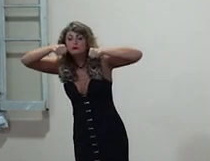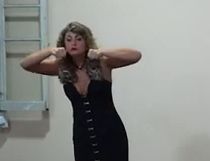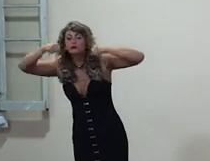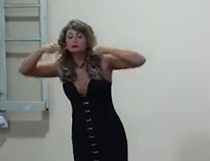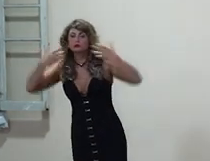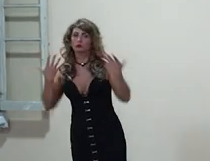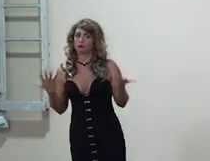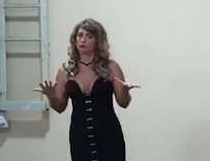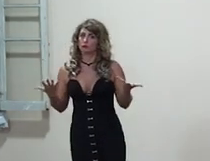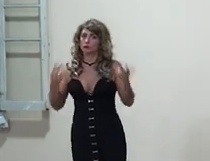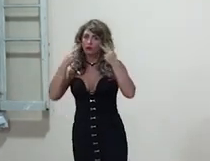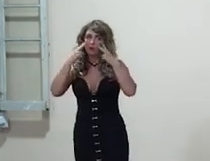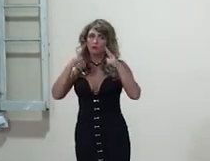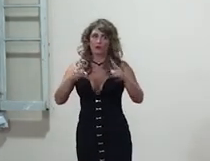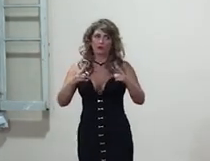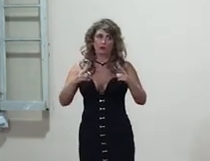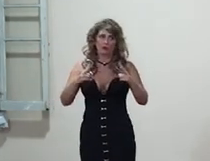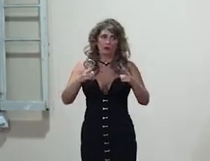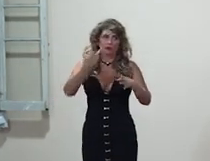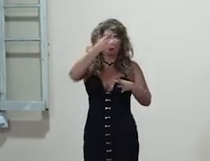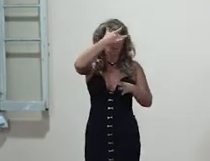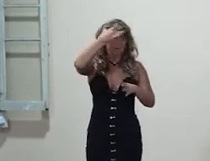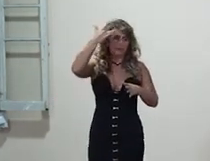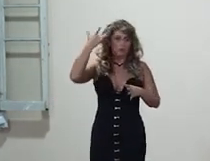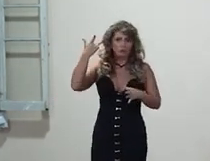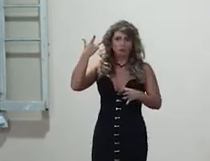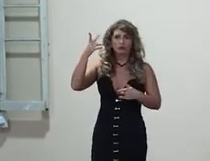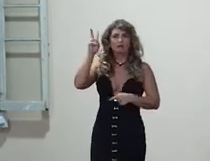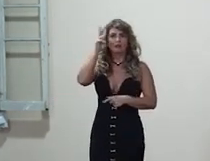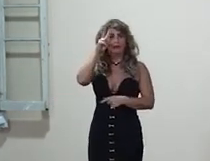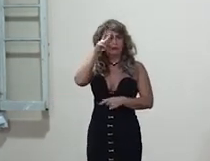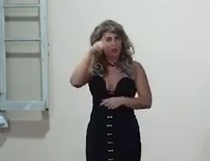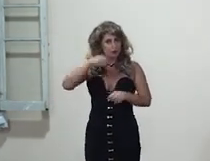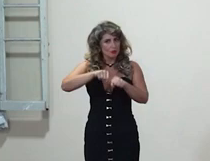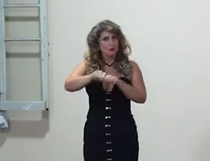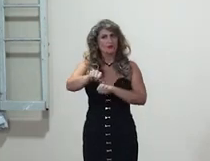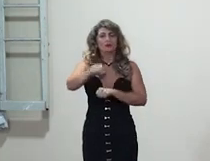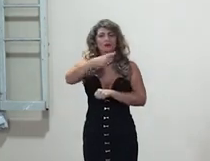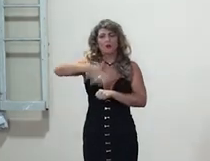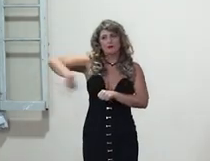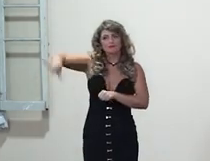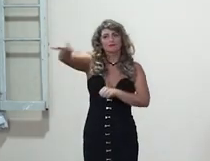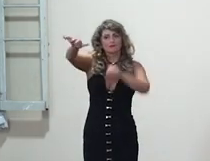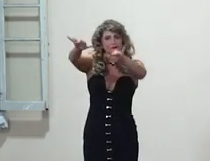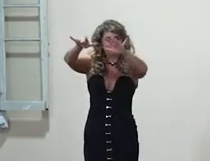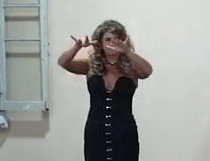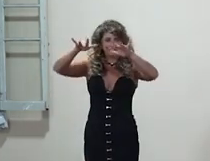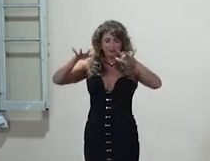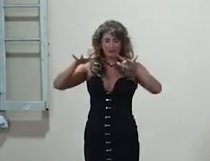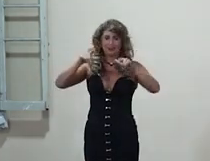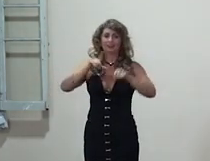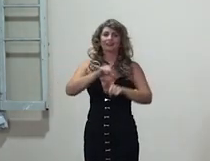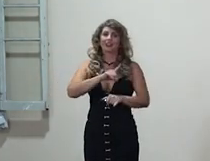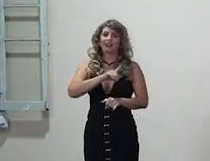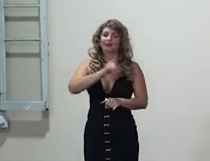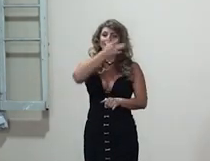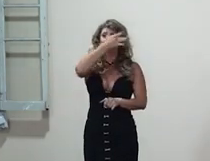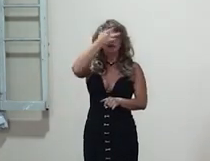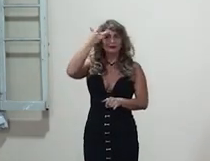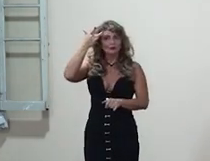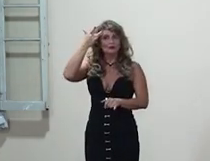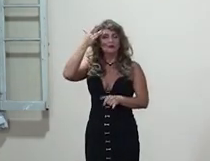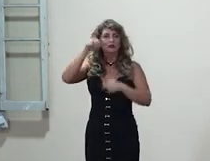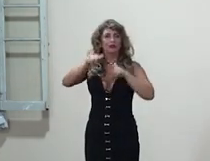aí, nós temos pessoas gradas, nós temos historiadores aqui na nossa plateia, nós temos pessoas